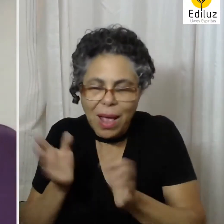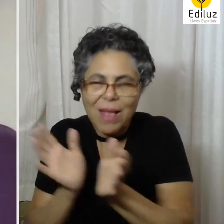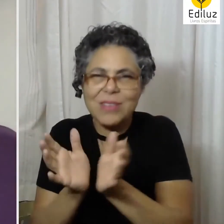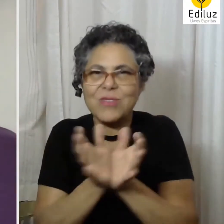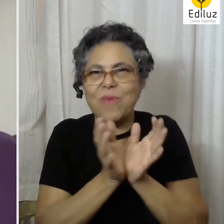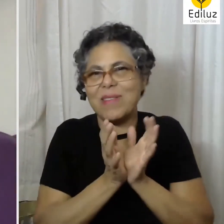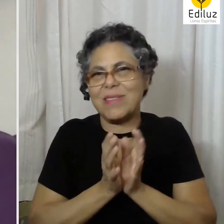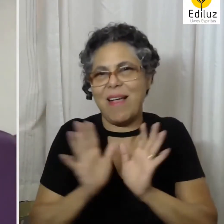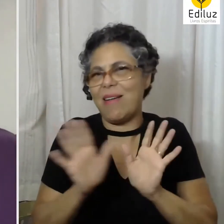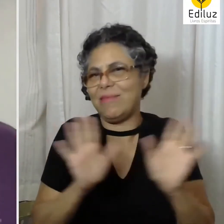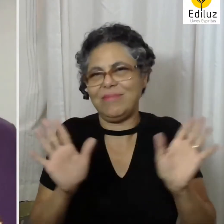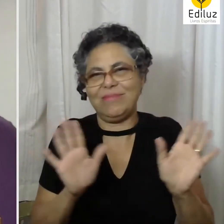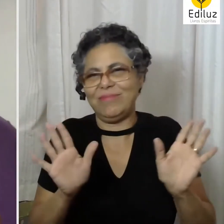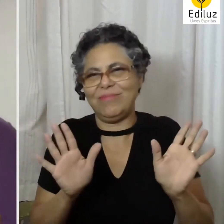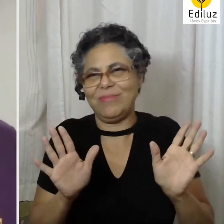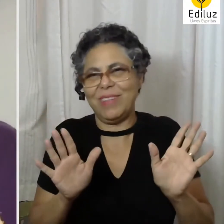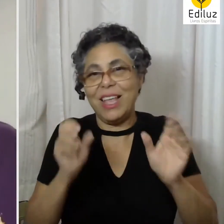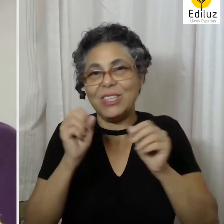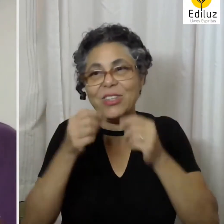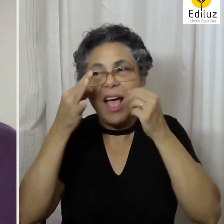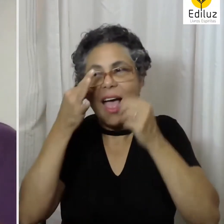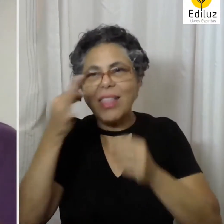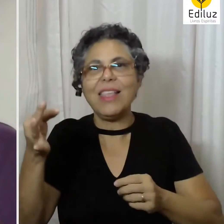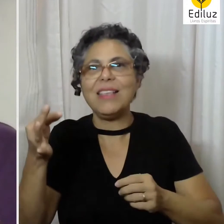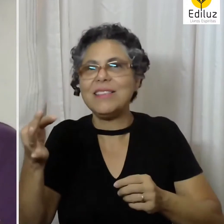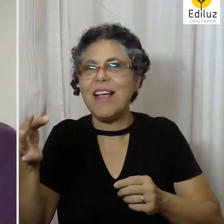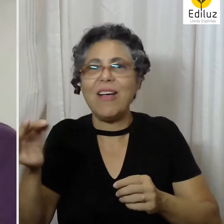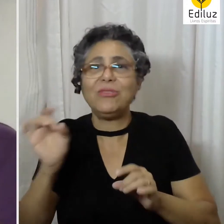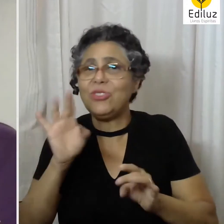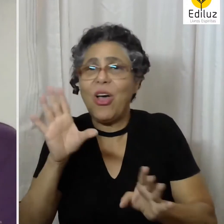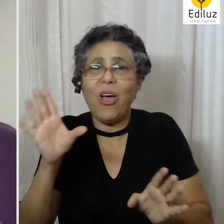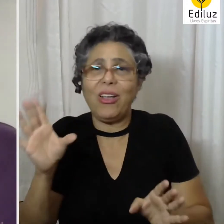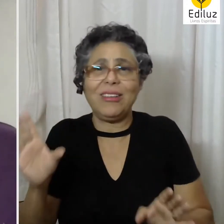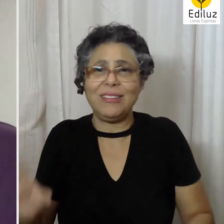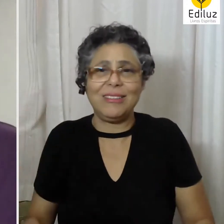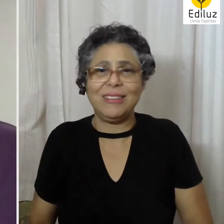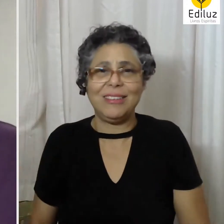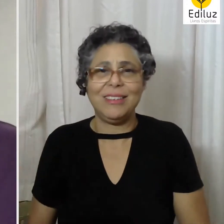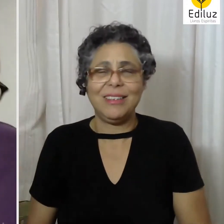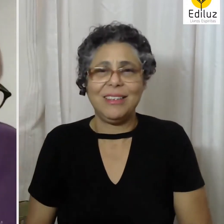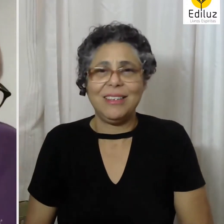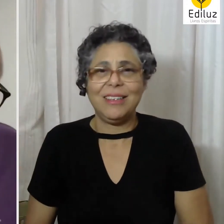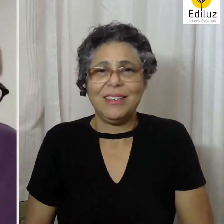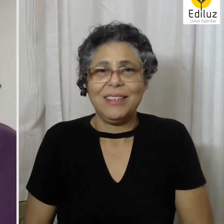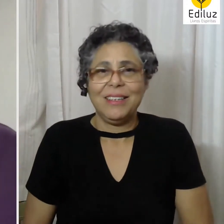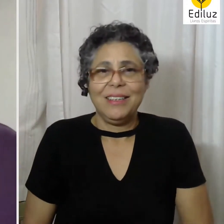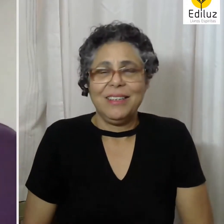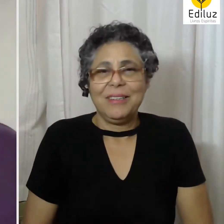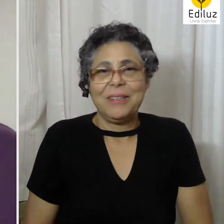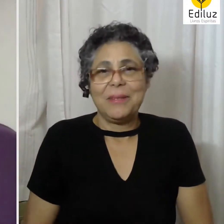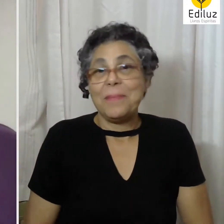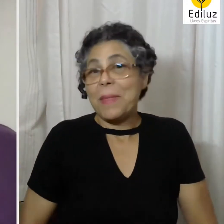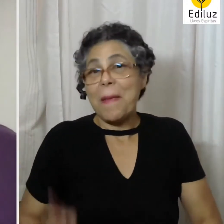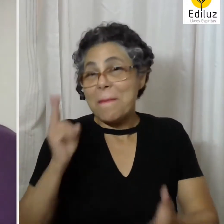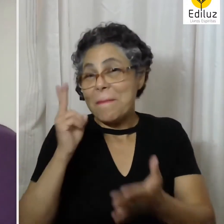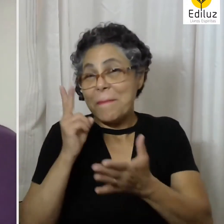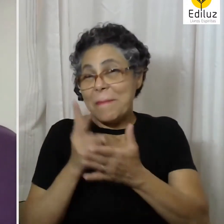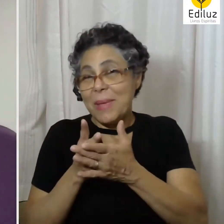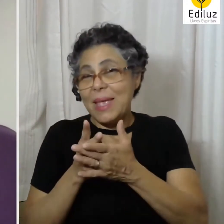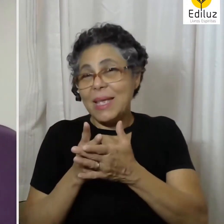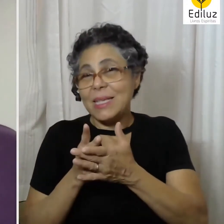situação, basta estarmos atentos. Até mesmo naquele que cotidianamente já